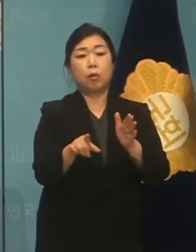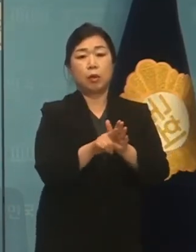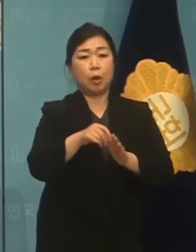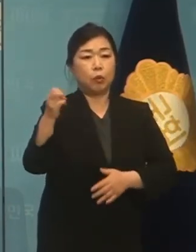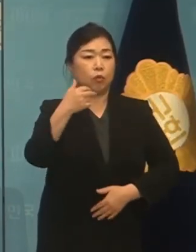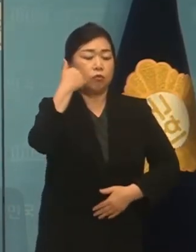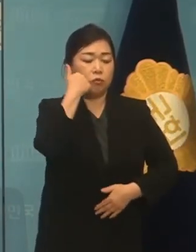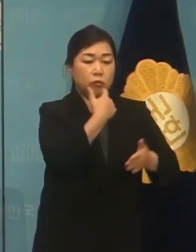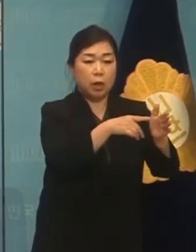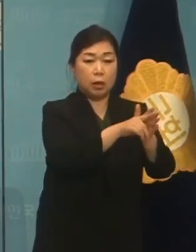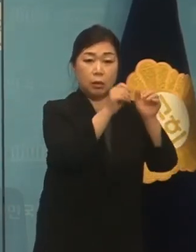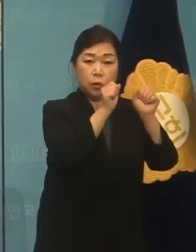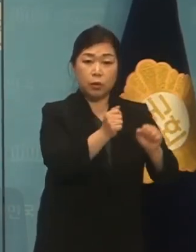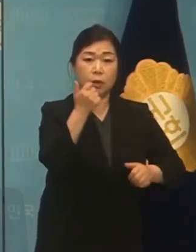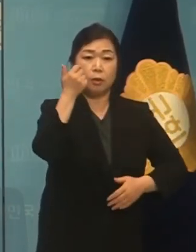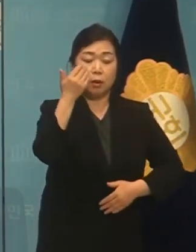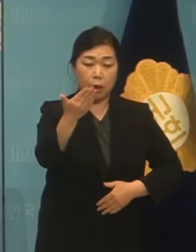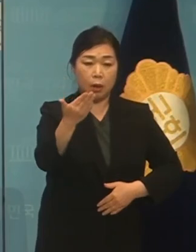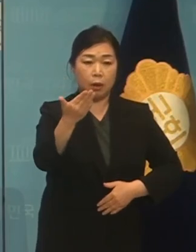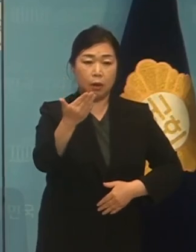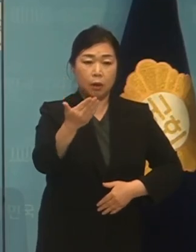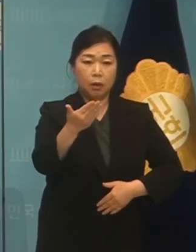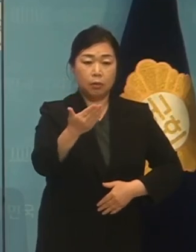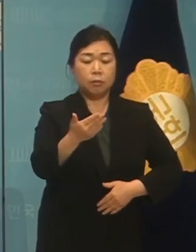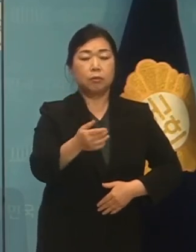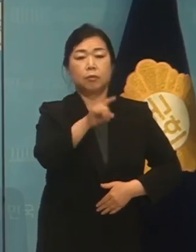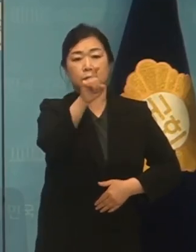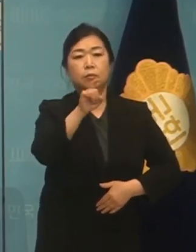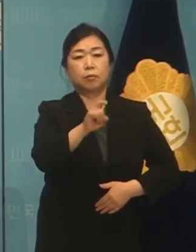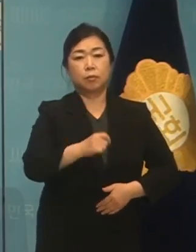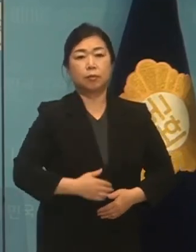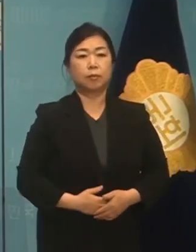또 누구를 위해 존재하는지 되묻지 않을 수 없습니다.